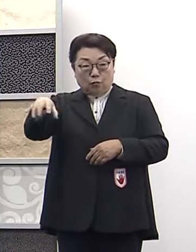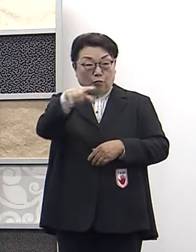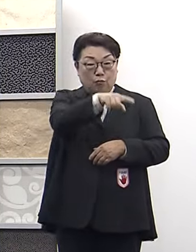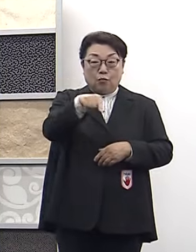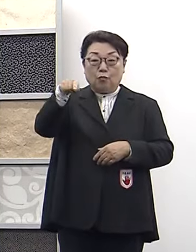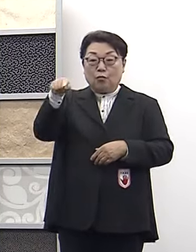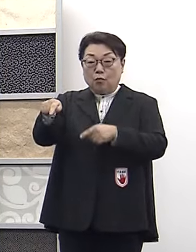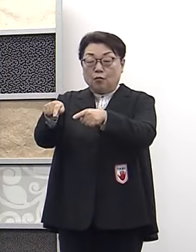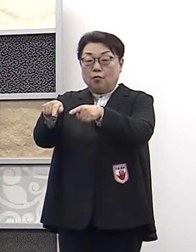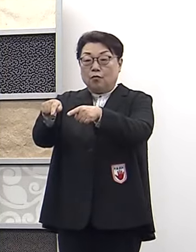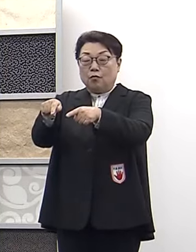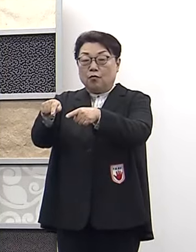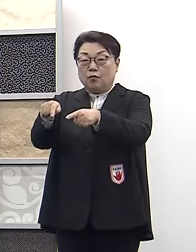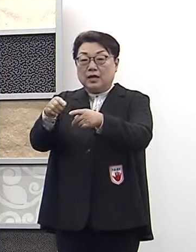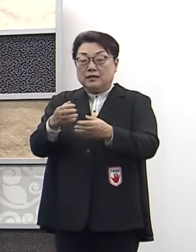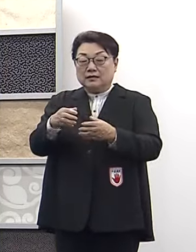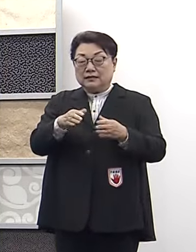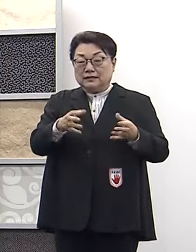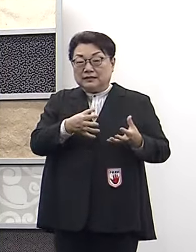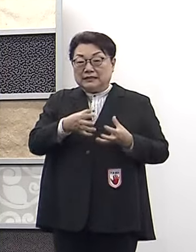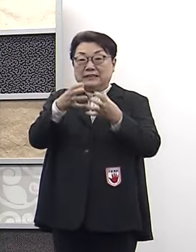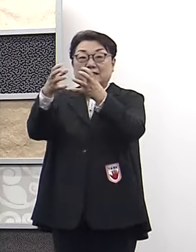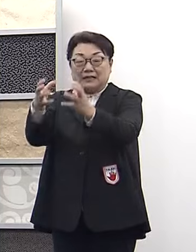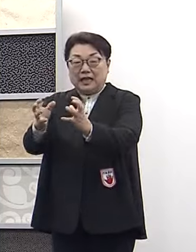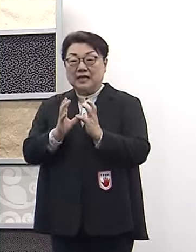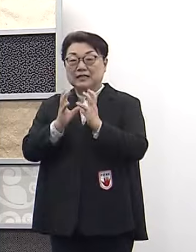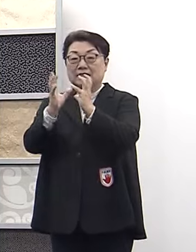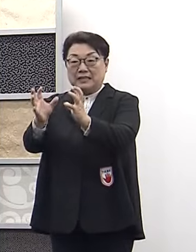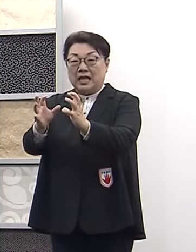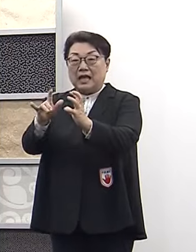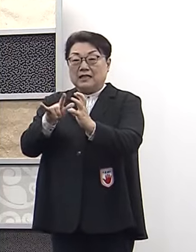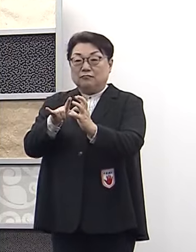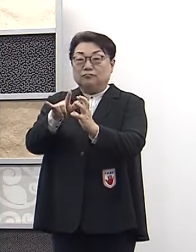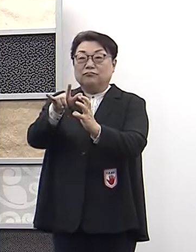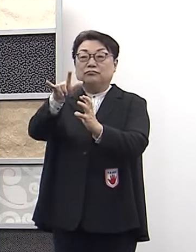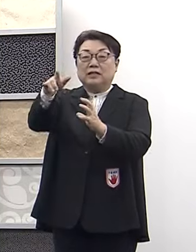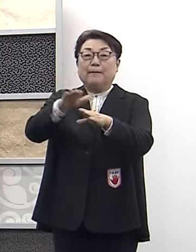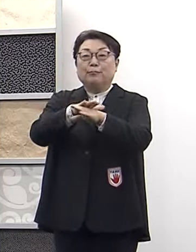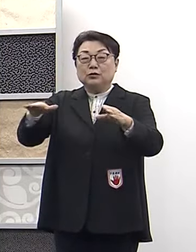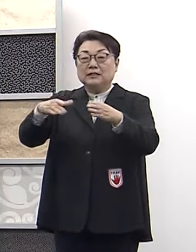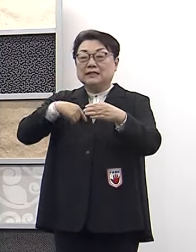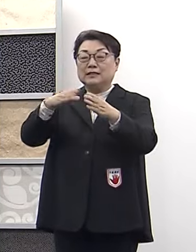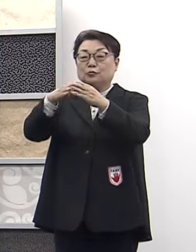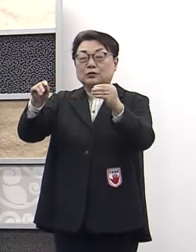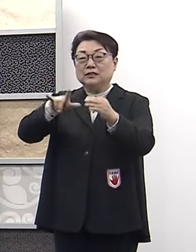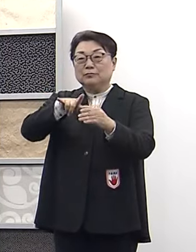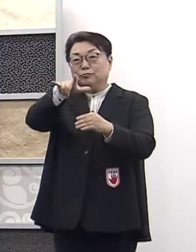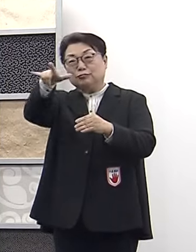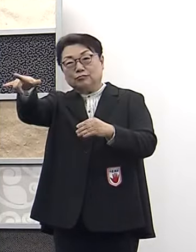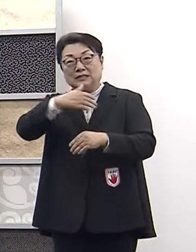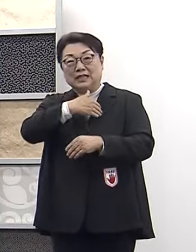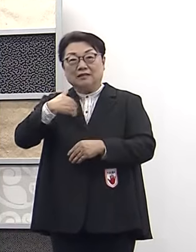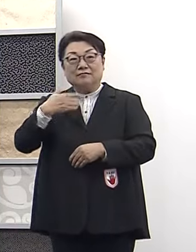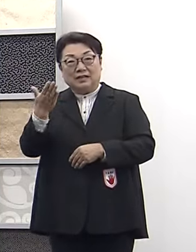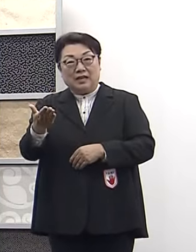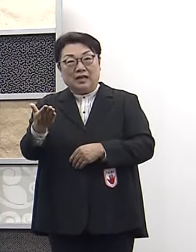その正常だってですね、それぞれのお国に返していくのか、ここはもう私ども山梨県